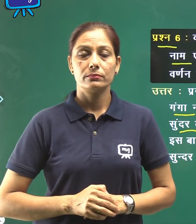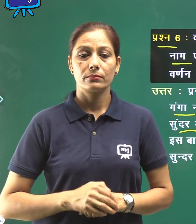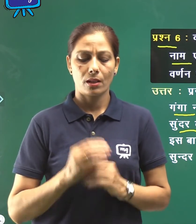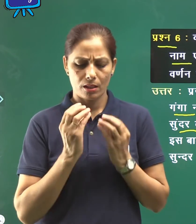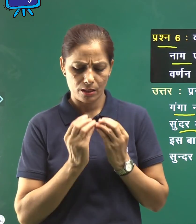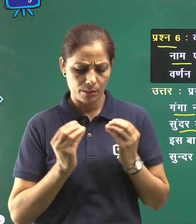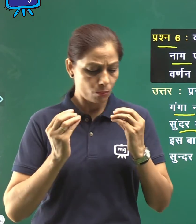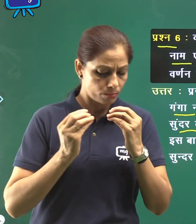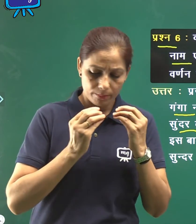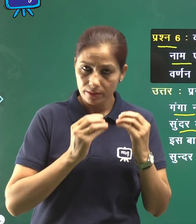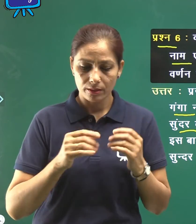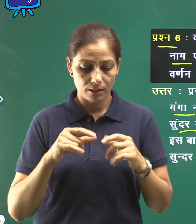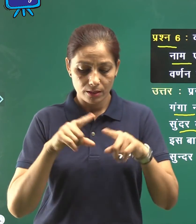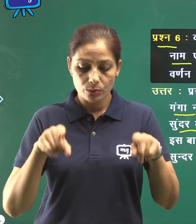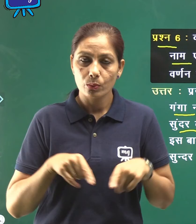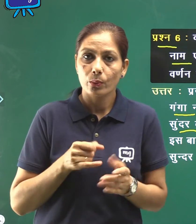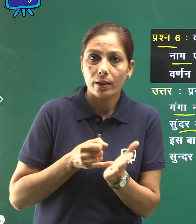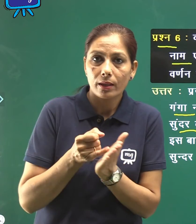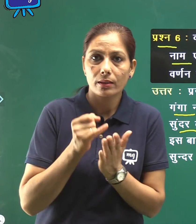तरबूज के खेत